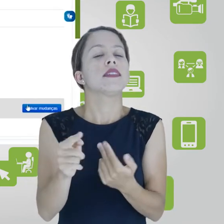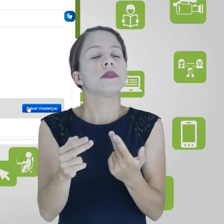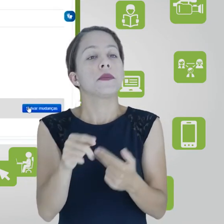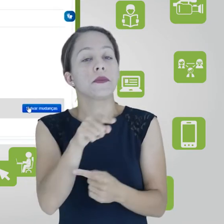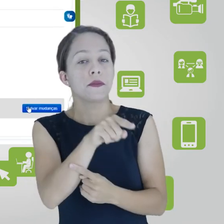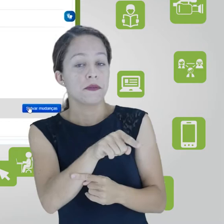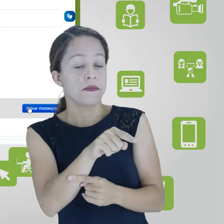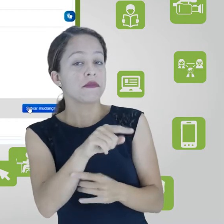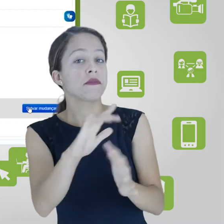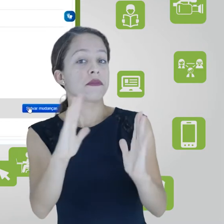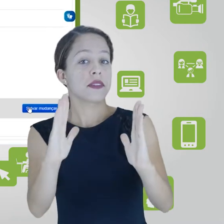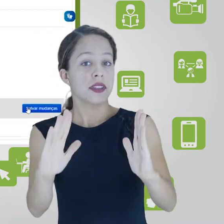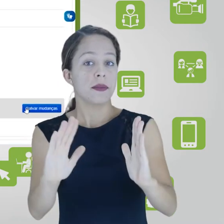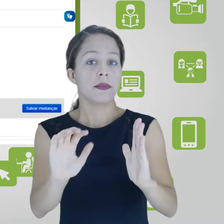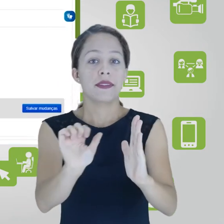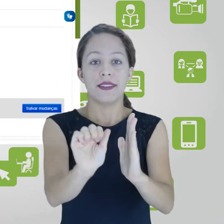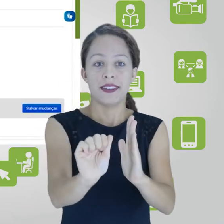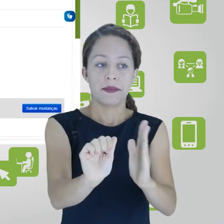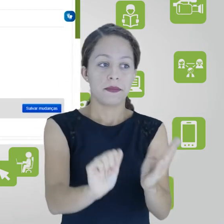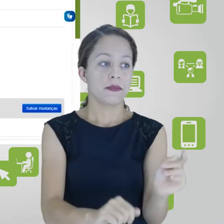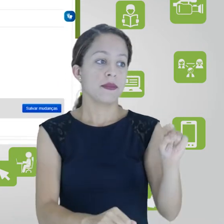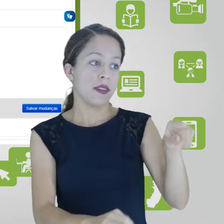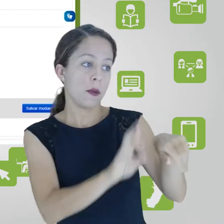mas ele está dentro de etapa A.